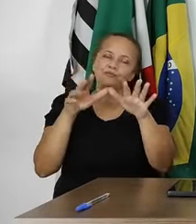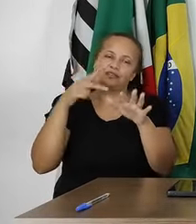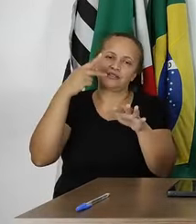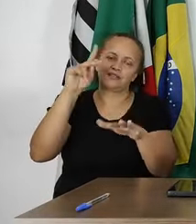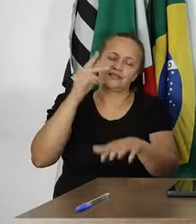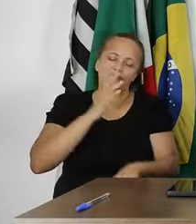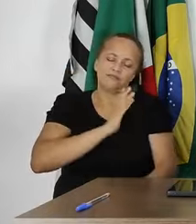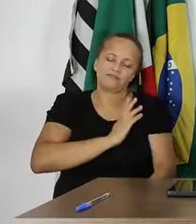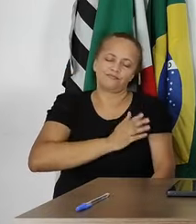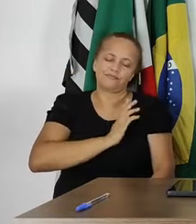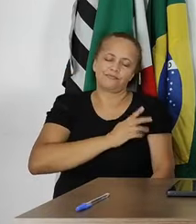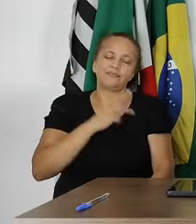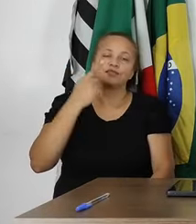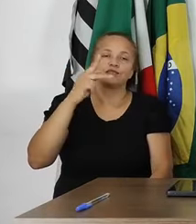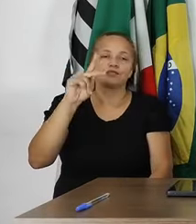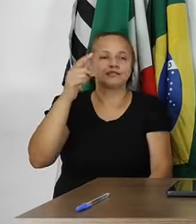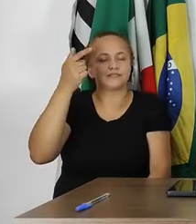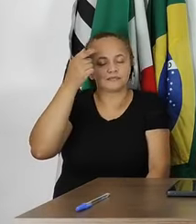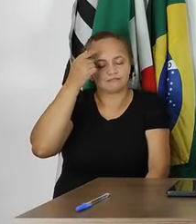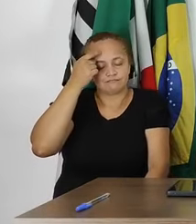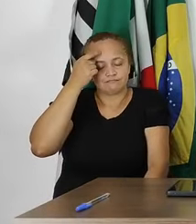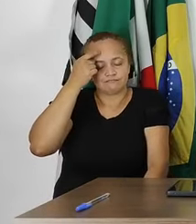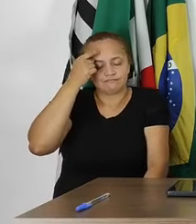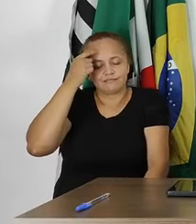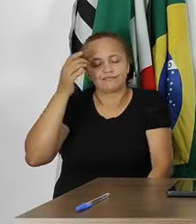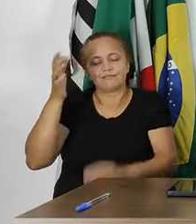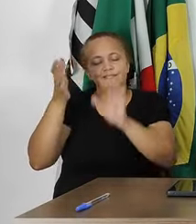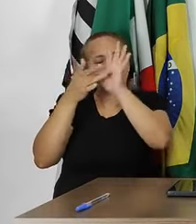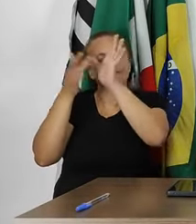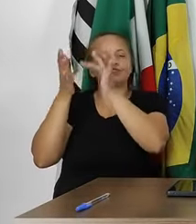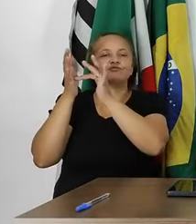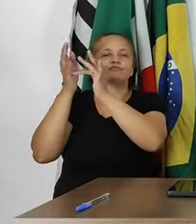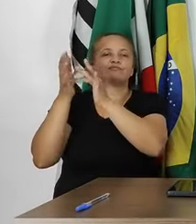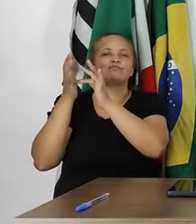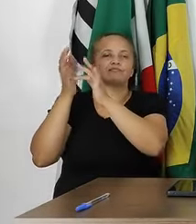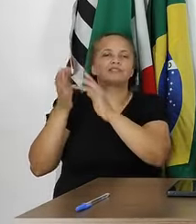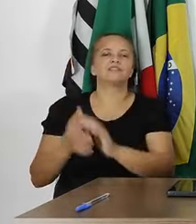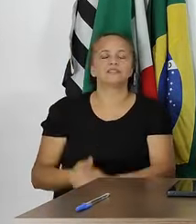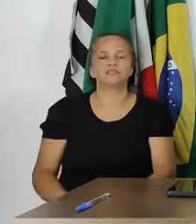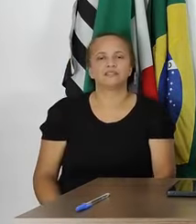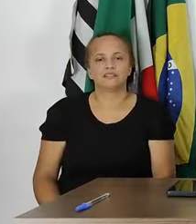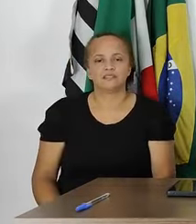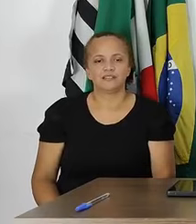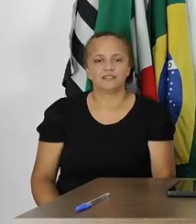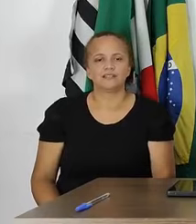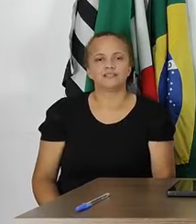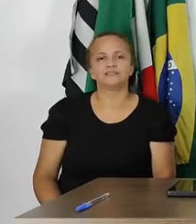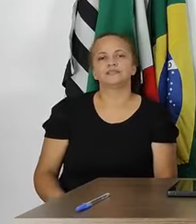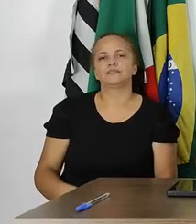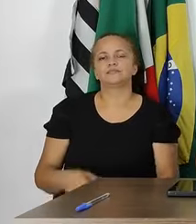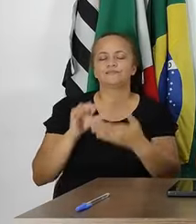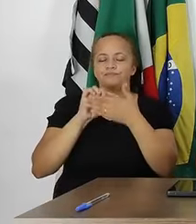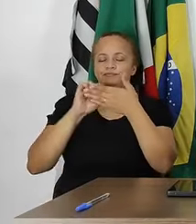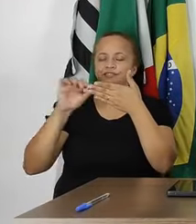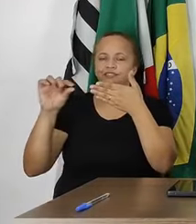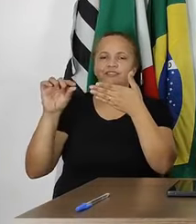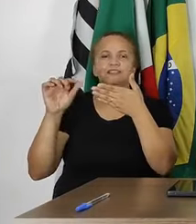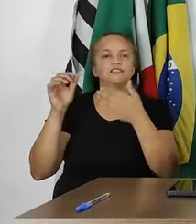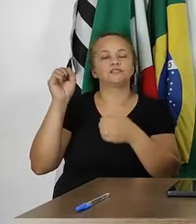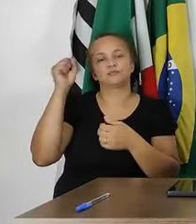vossa mente em Cristo Jesus. Versículo 8, ele diz, finalmente, irmãos, tudo que